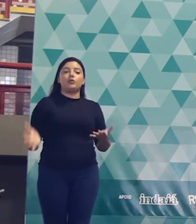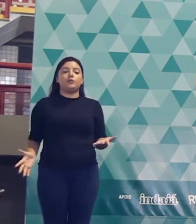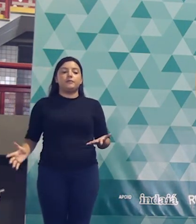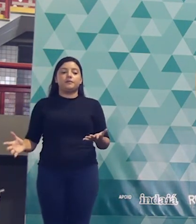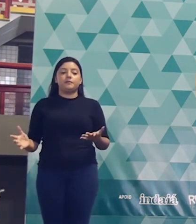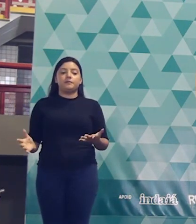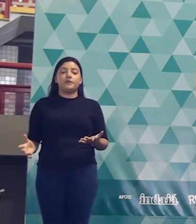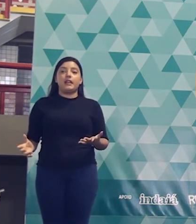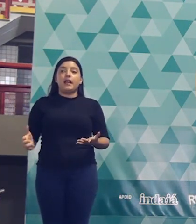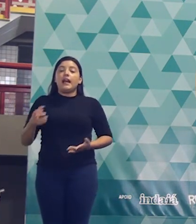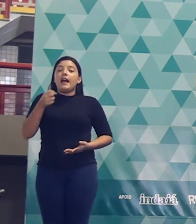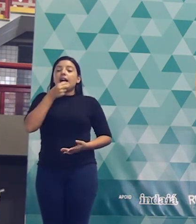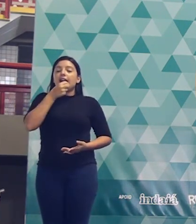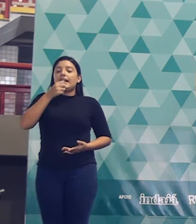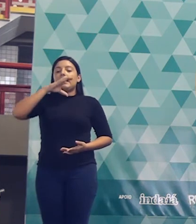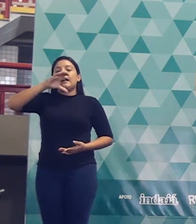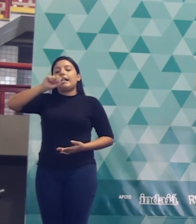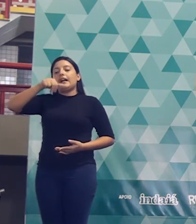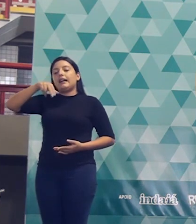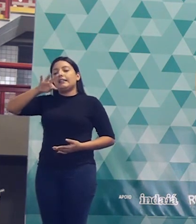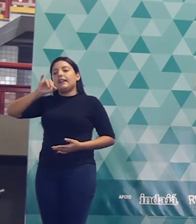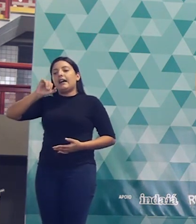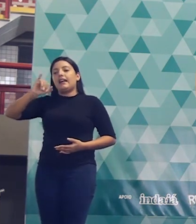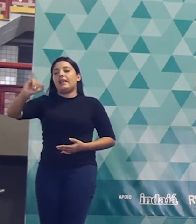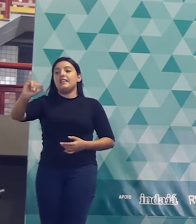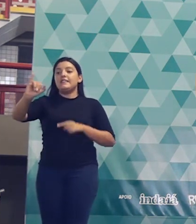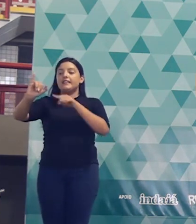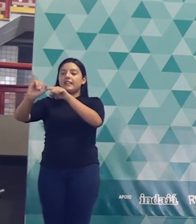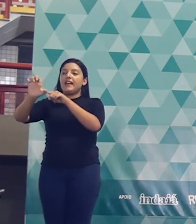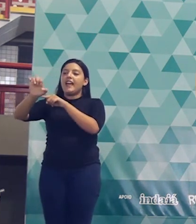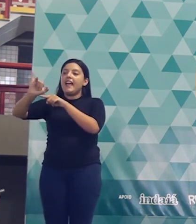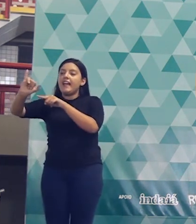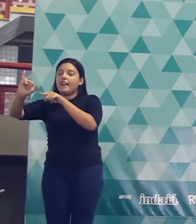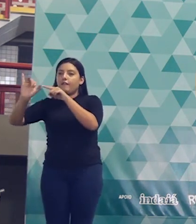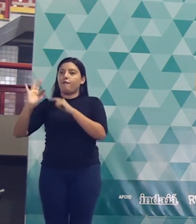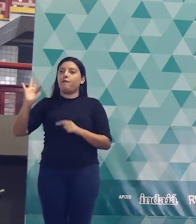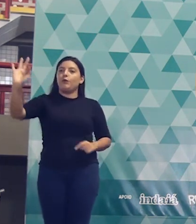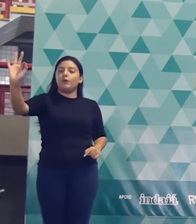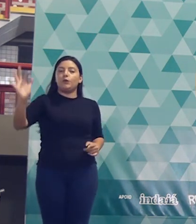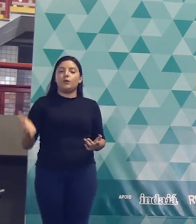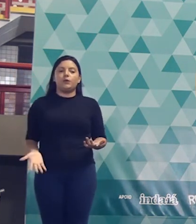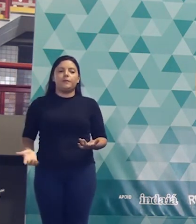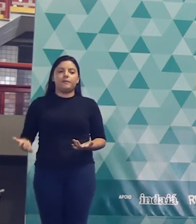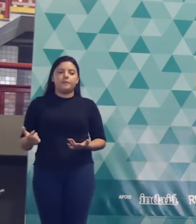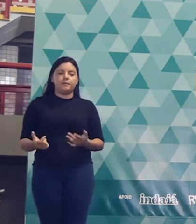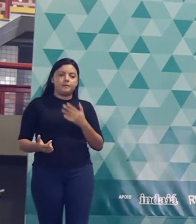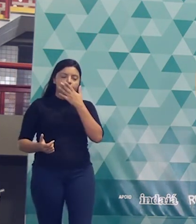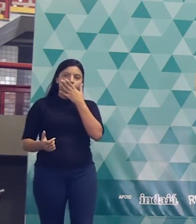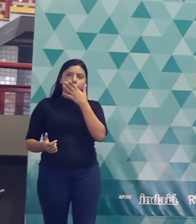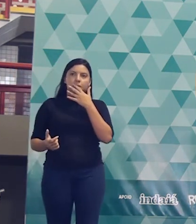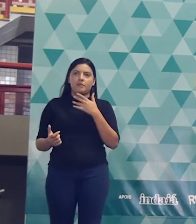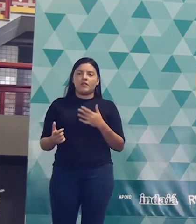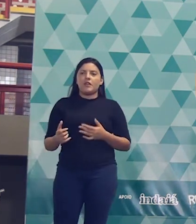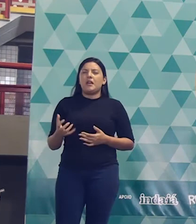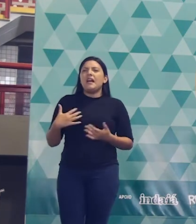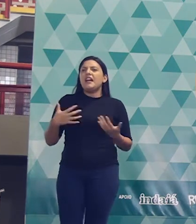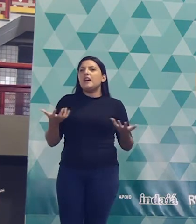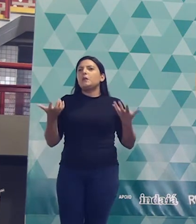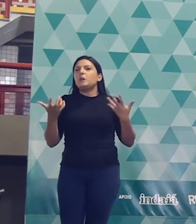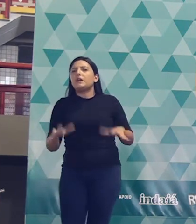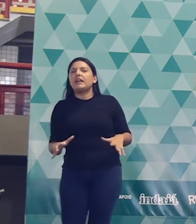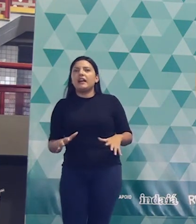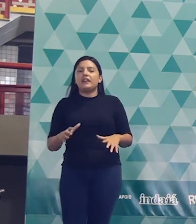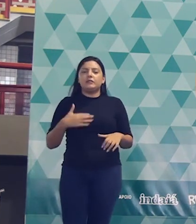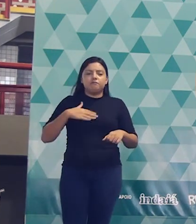Cantarei é um verbo no futuro. Então pergunto a você, ó, o que ele nega é a ação ou o futuro?